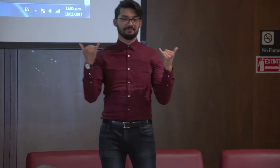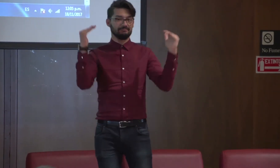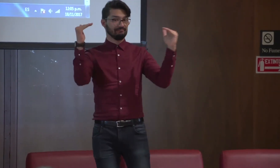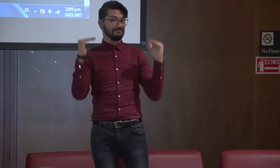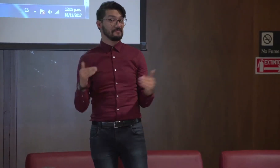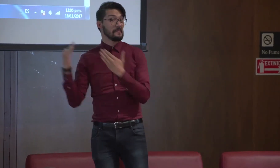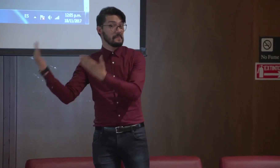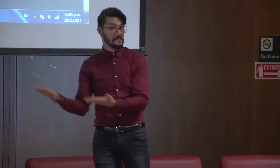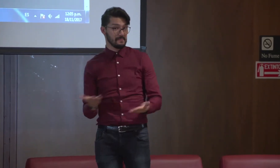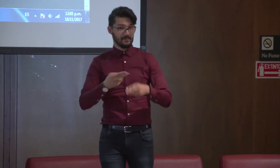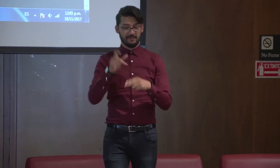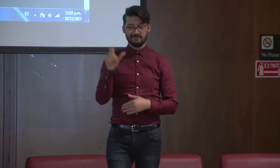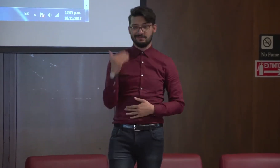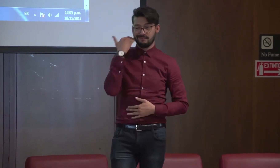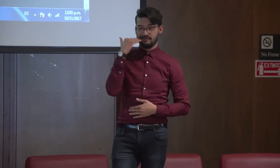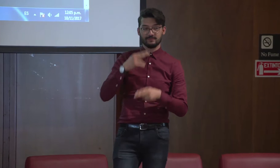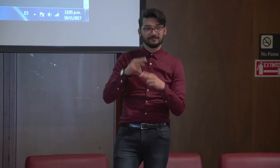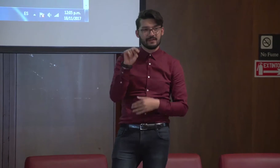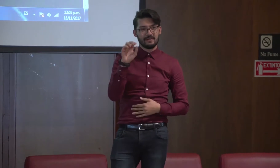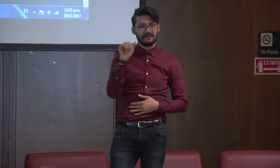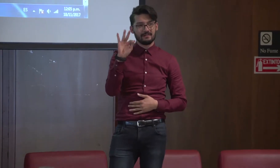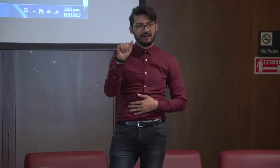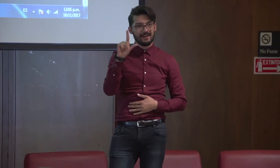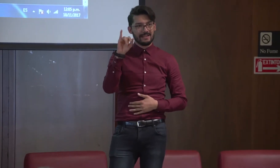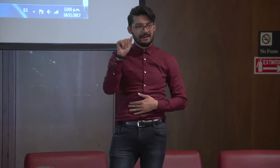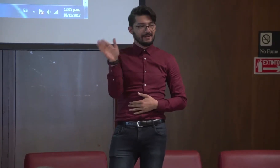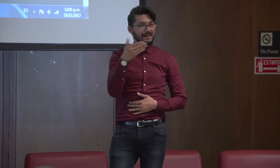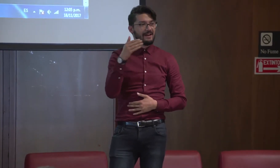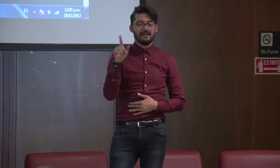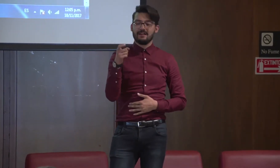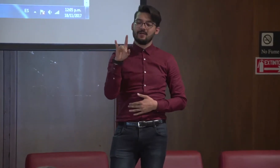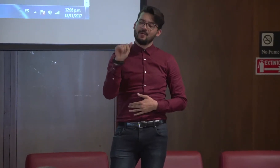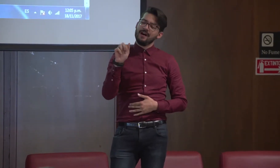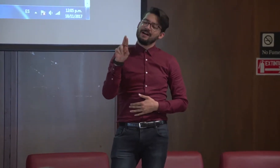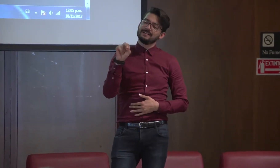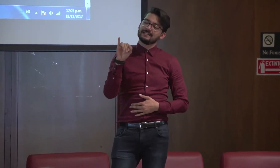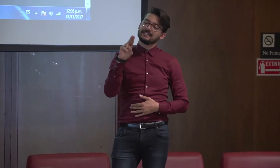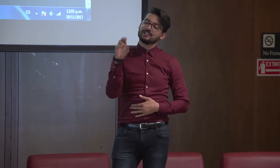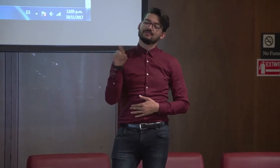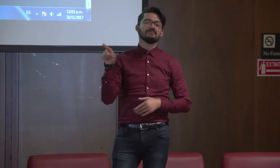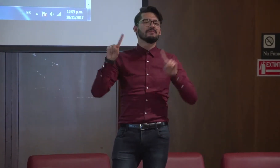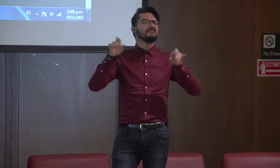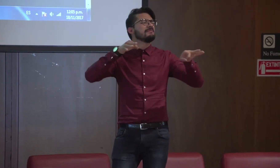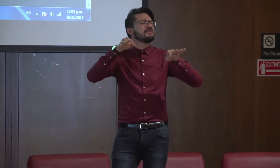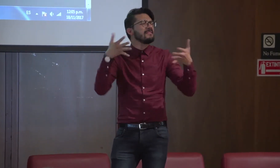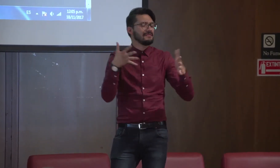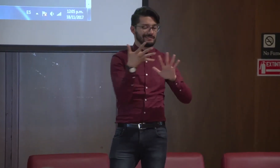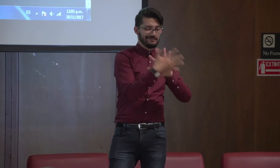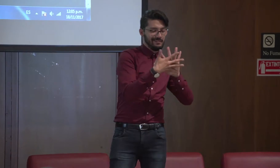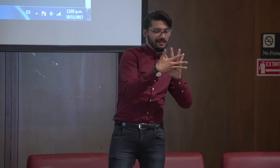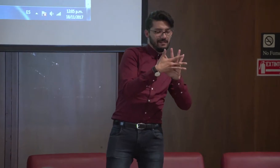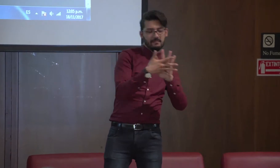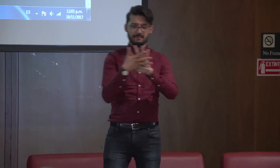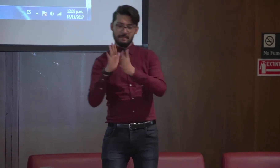el día de hoy, para esta persona sorda, el aplauso es de esta manera. A continuación invitamos a la señora Natalia Guarnizo,